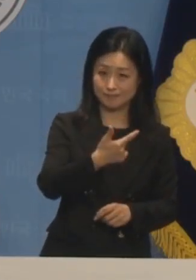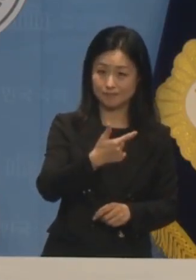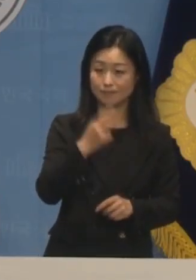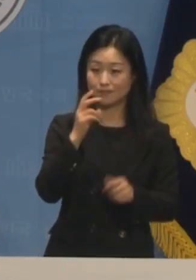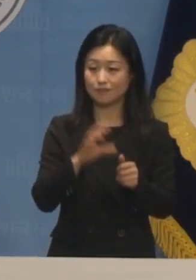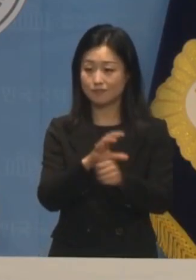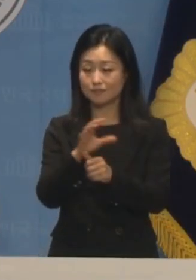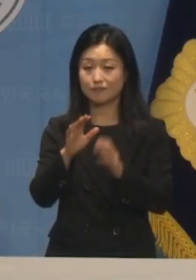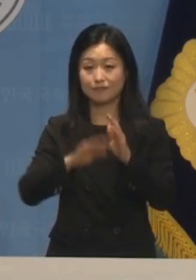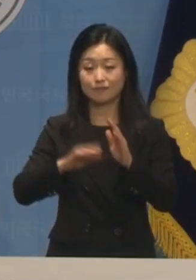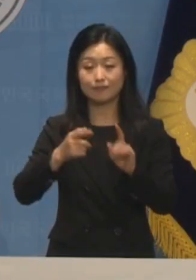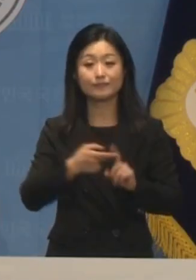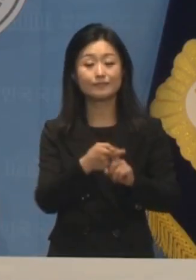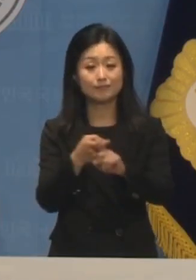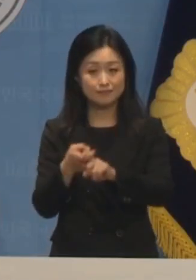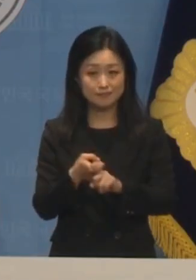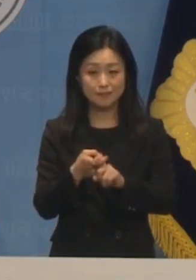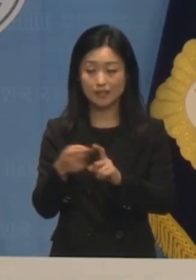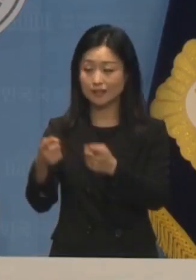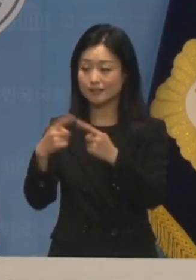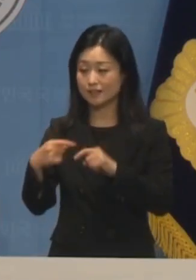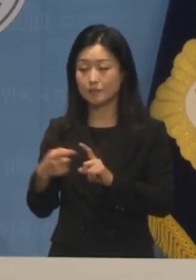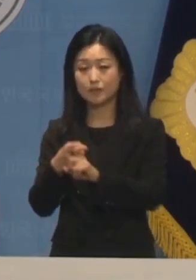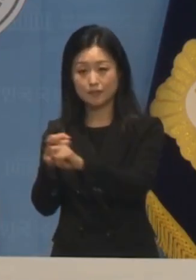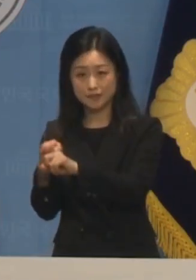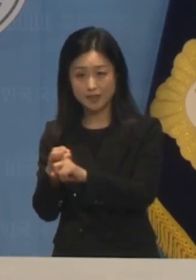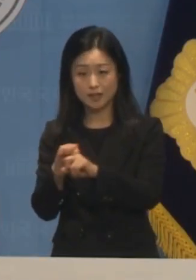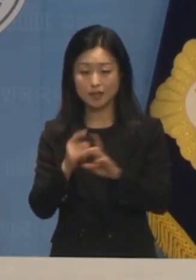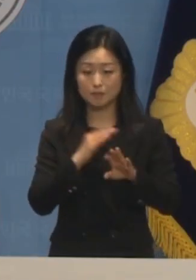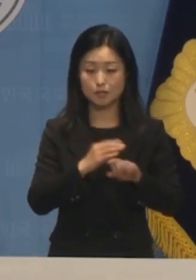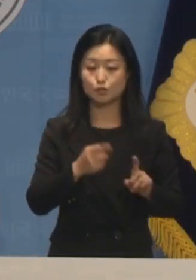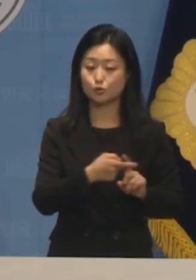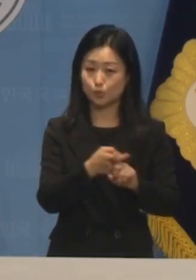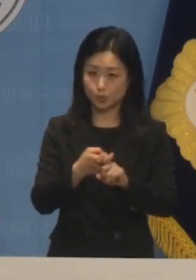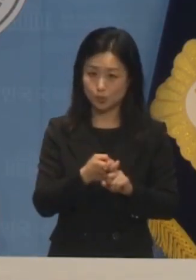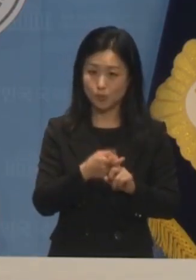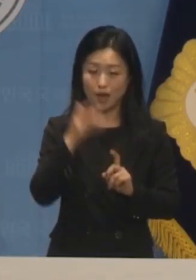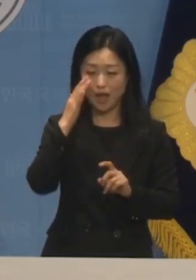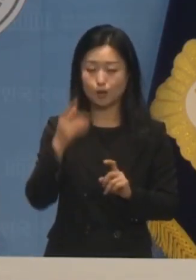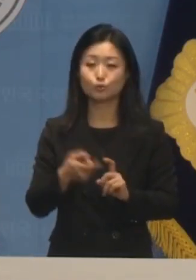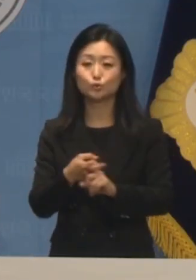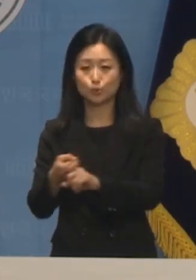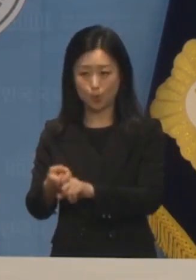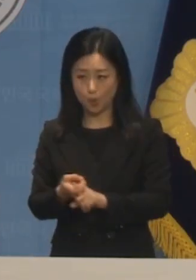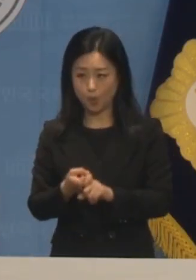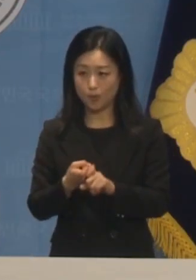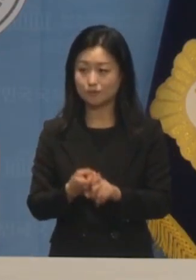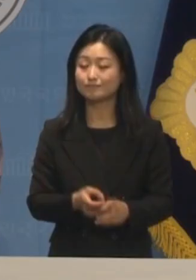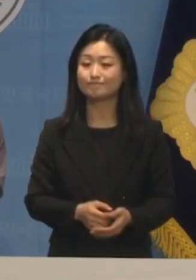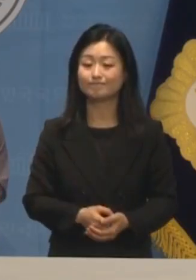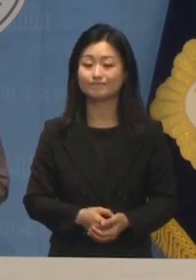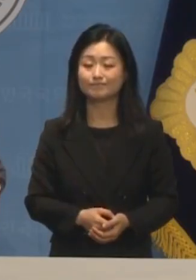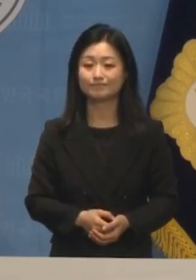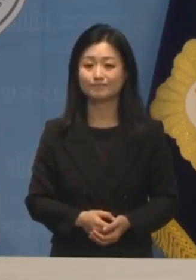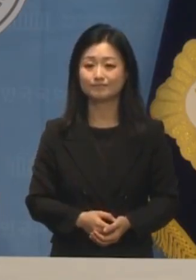돌봄 공공연대, 참여연대, 민주노총, 한국노총.